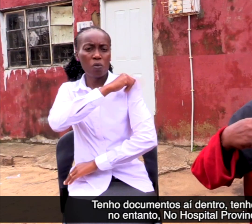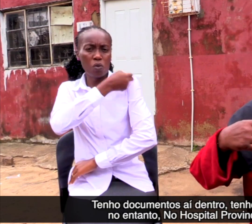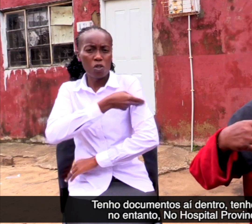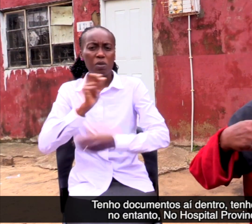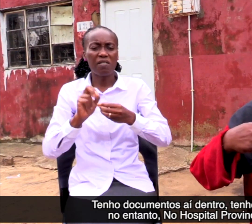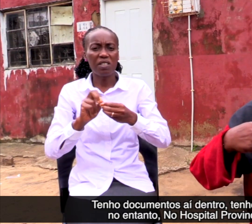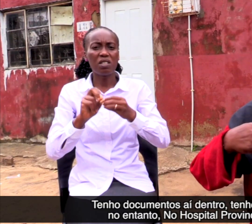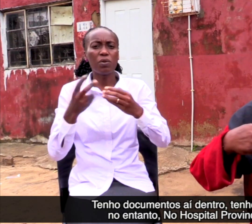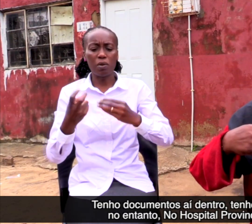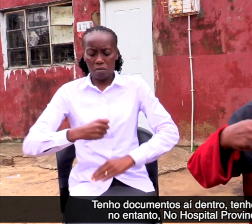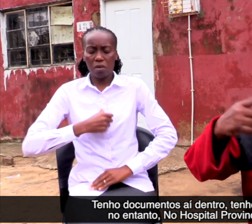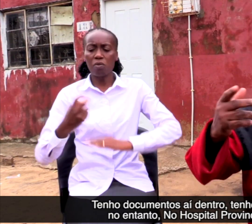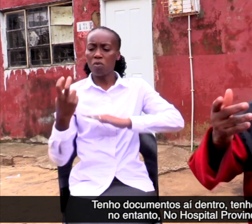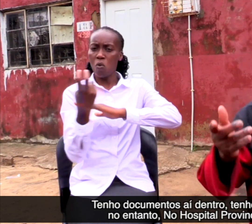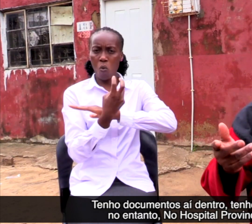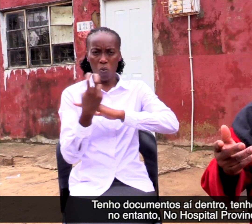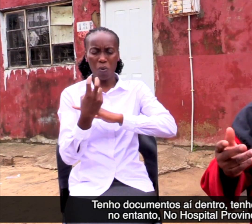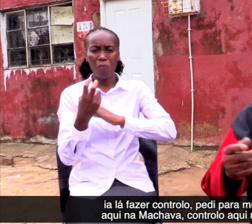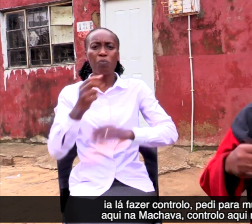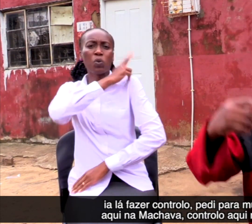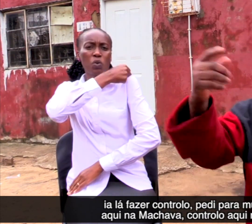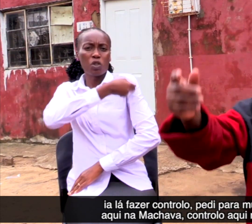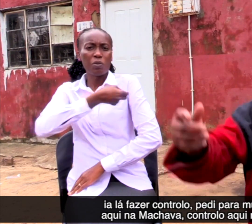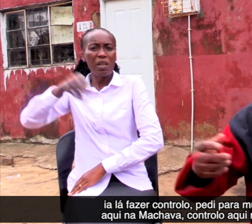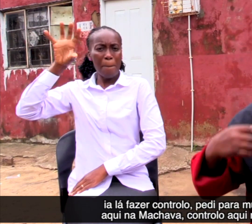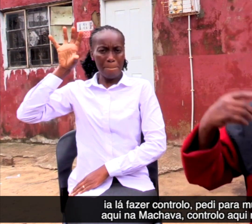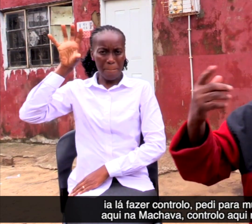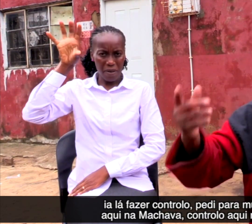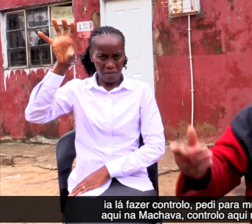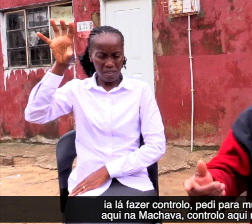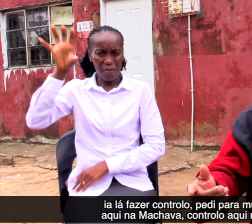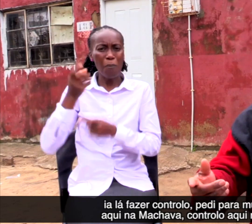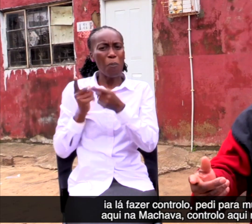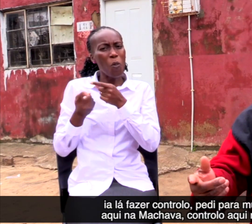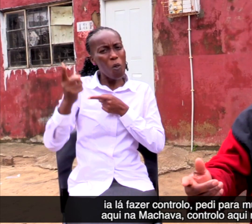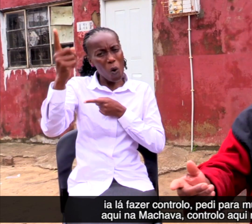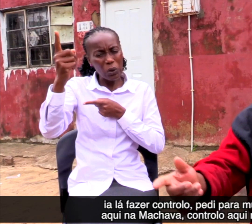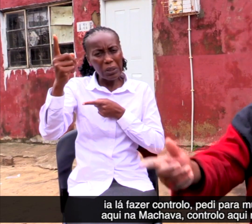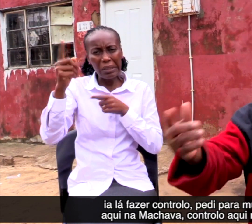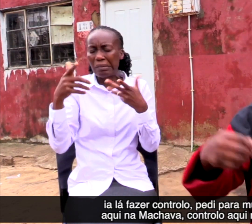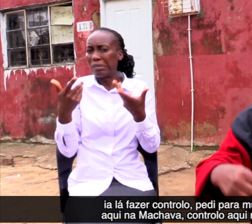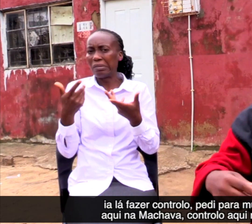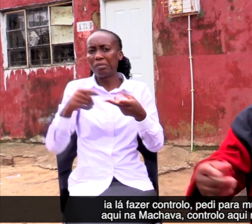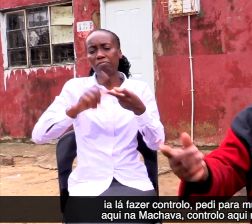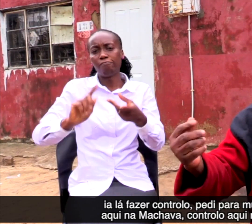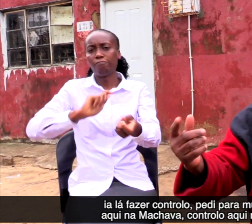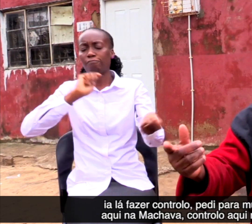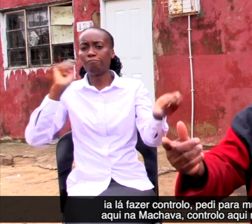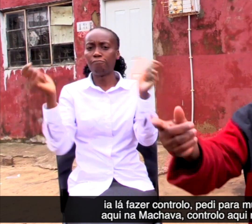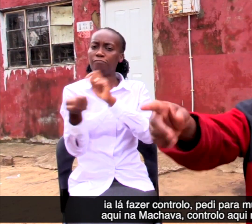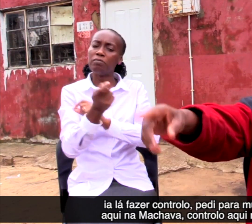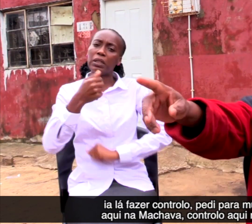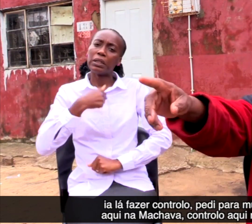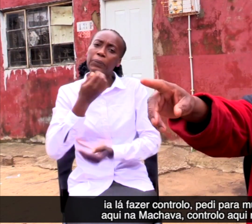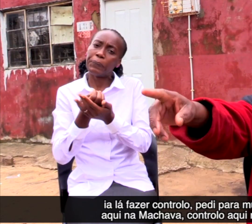No, coisa provincial é longe. Ia lá fazer controle no provincial. Então mudaram, eu pedi